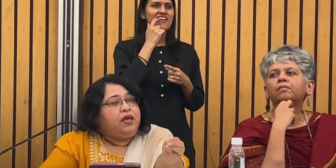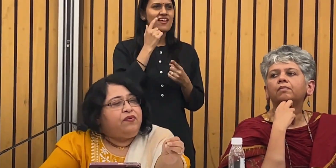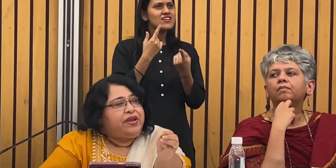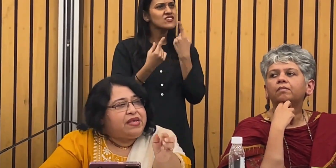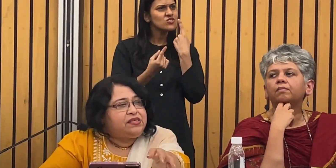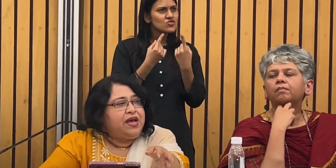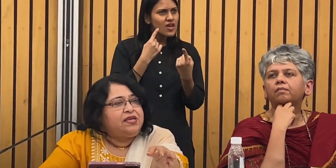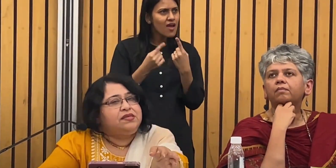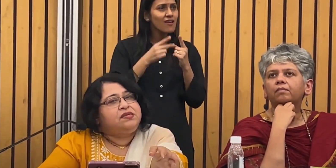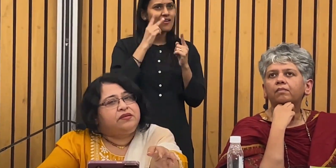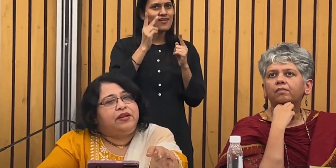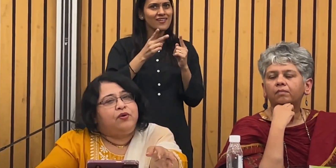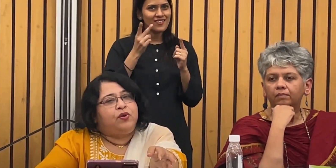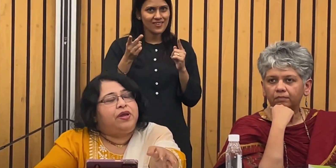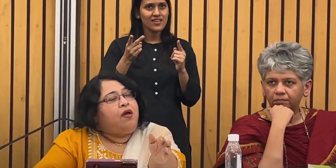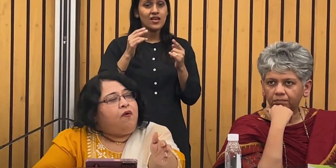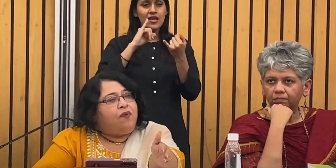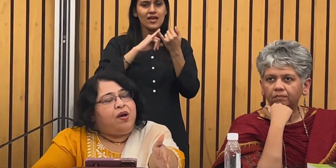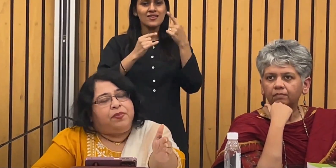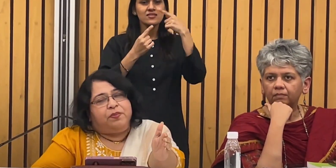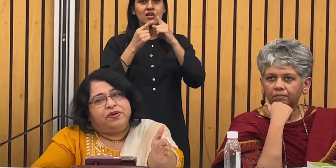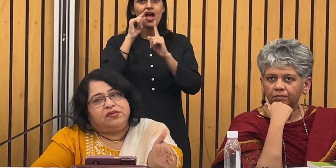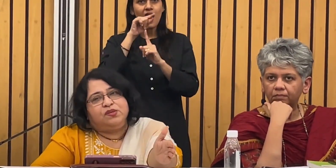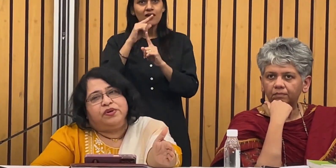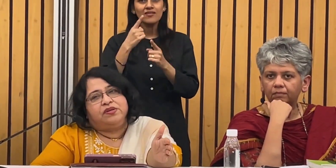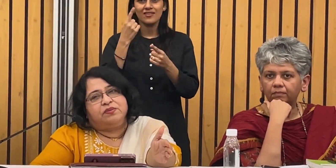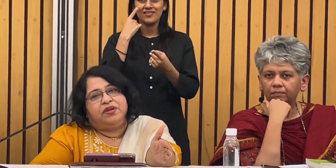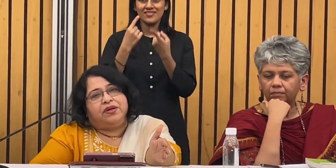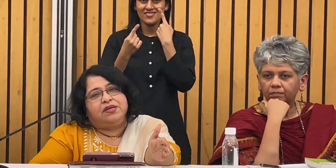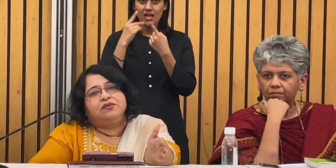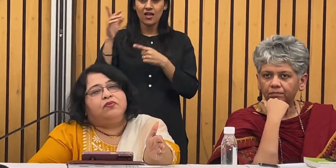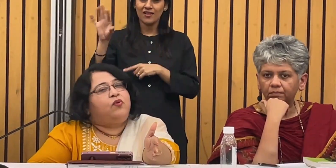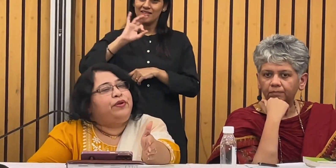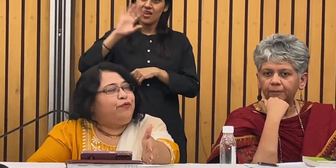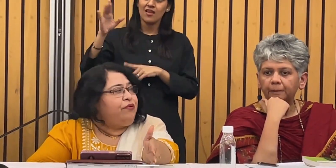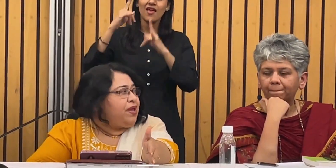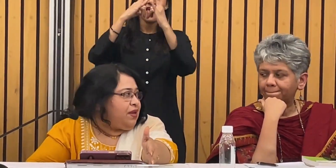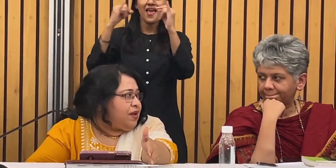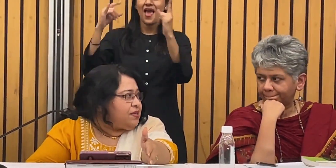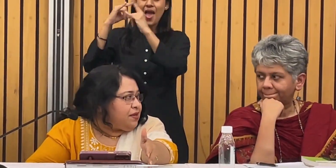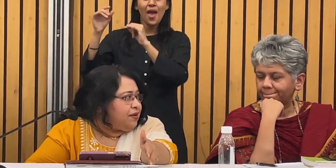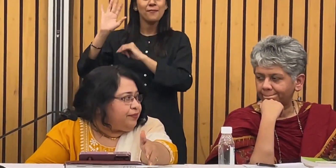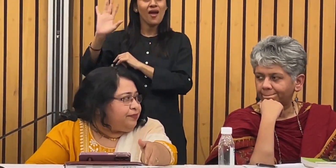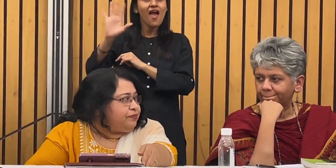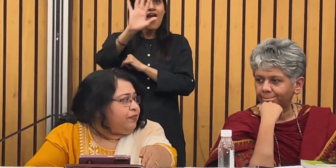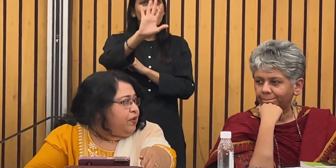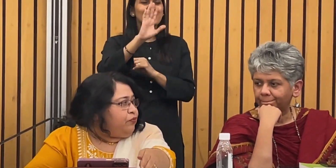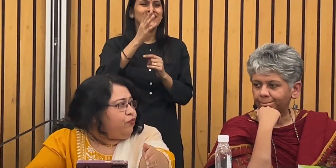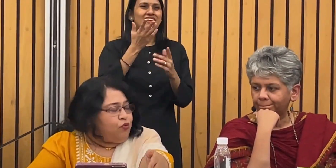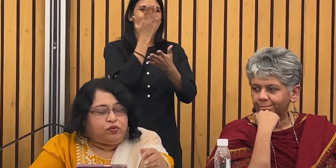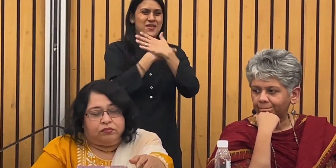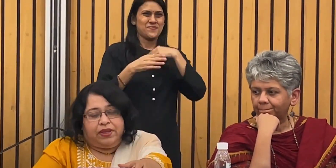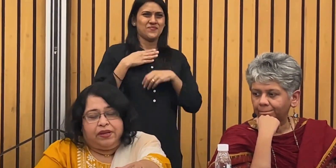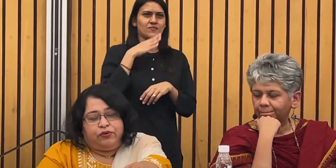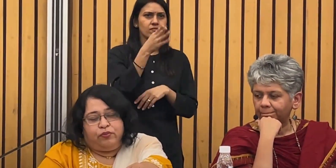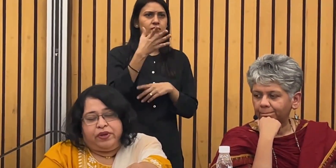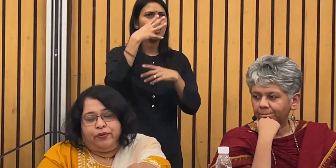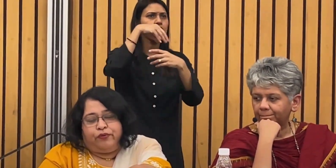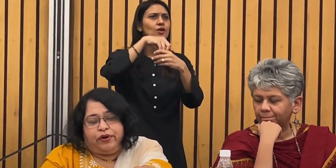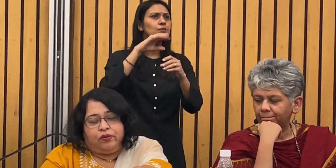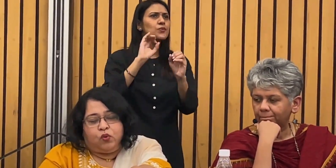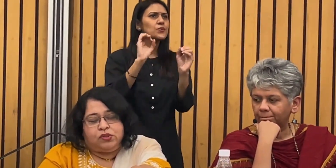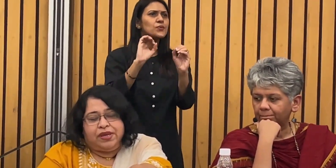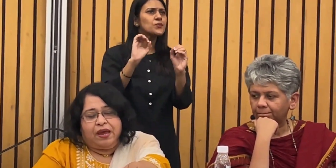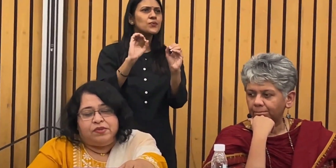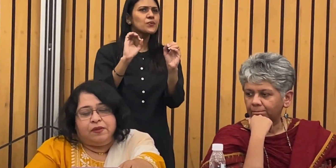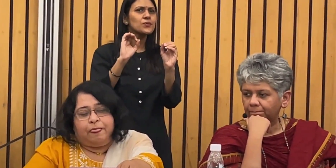है, इवन STIs की स्क्रीनिंग हो रही है, वहाँ पर पर्सन्स विद डिसेबिलिटीज को इंक्लूड नहीं किया जाता। सो दो दे नीड टू बी